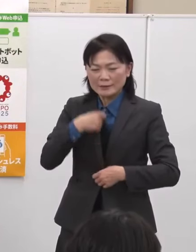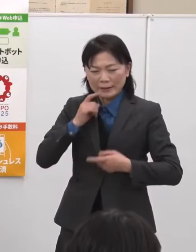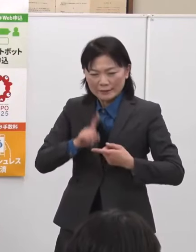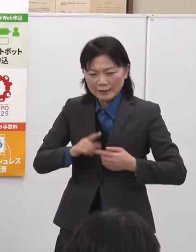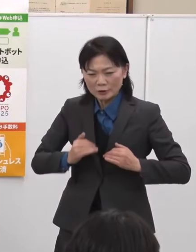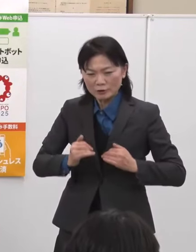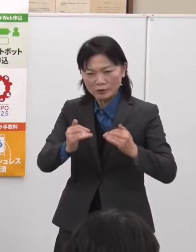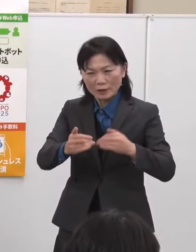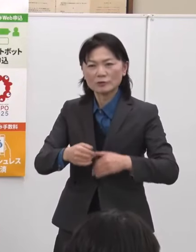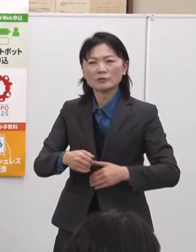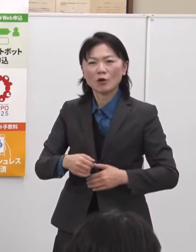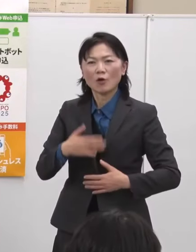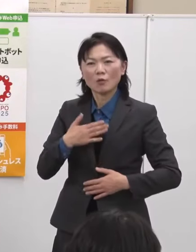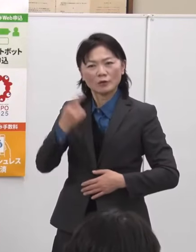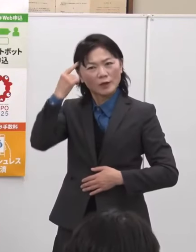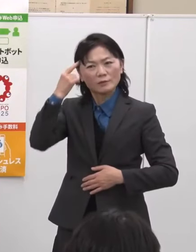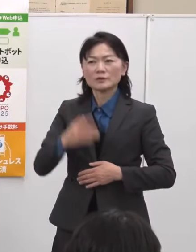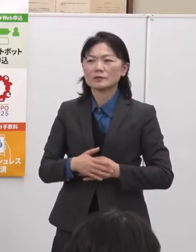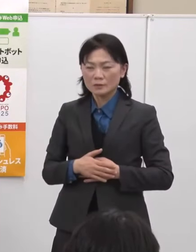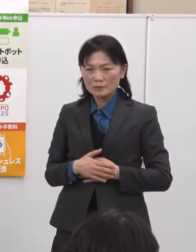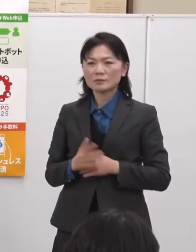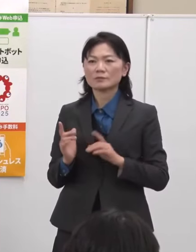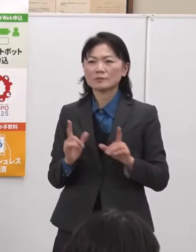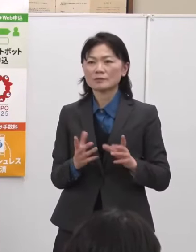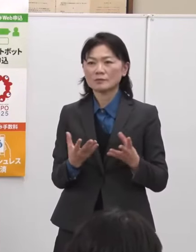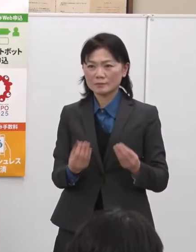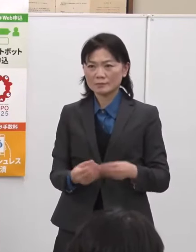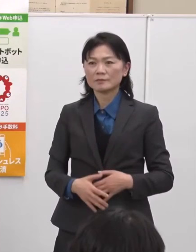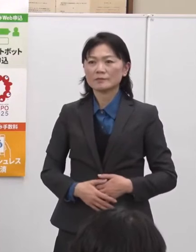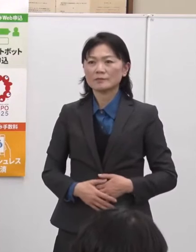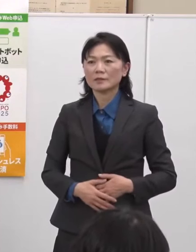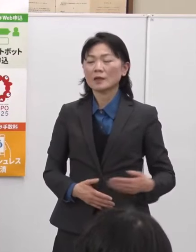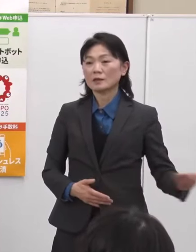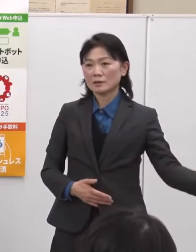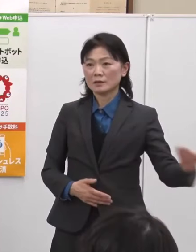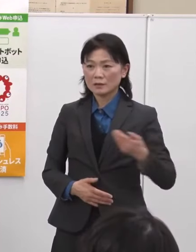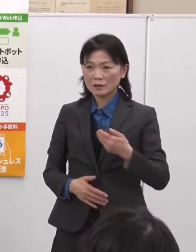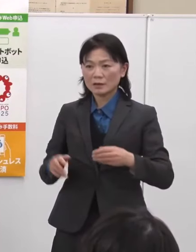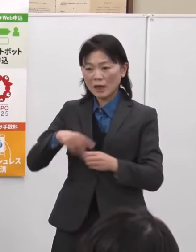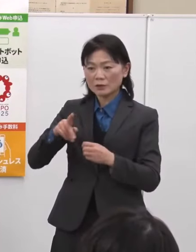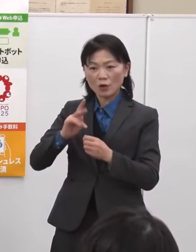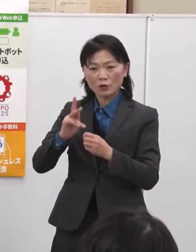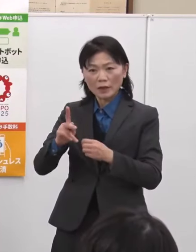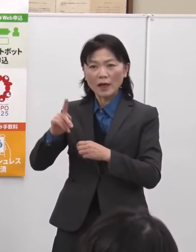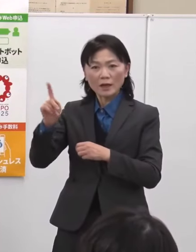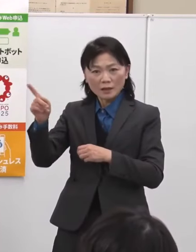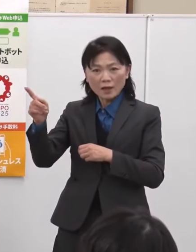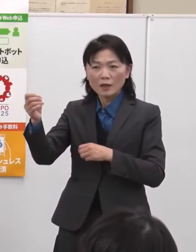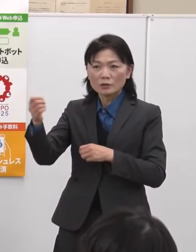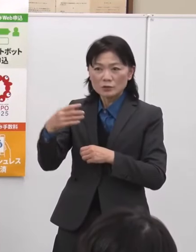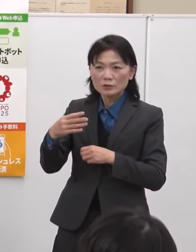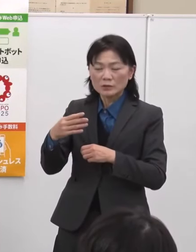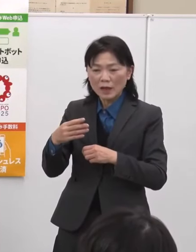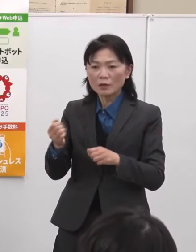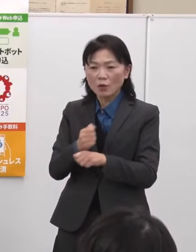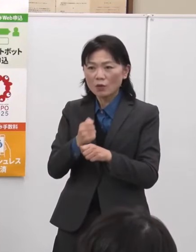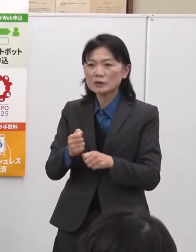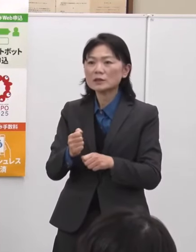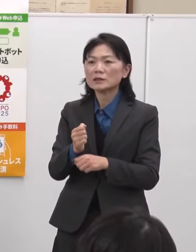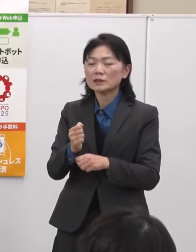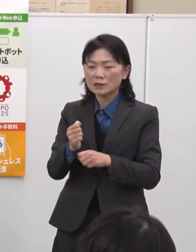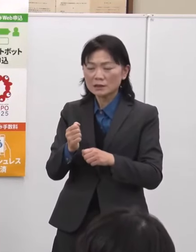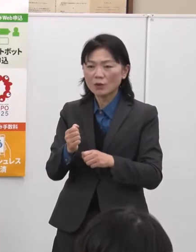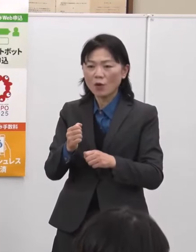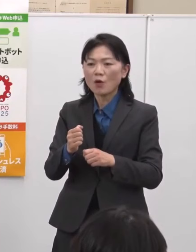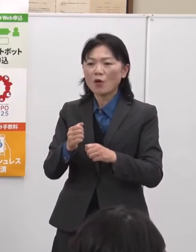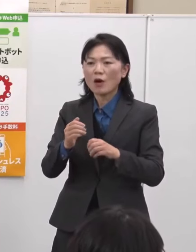。 手続き的には先ほど環境課が言ったその工事の、ね、着工がまだ許可が出てないですよ